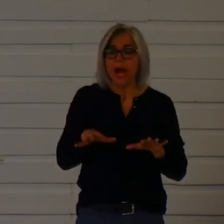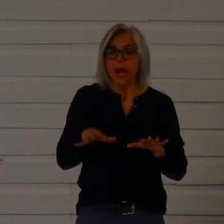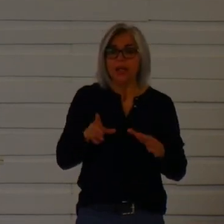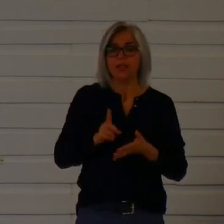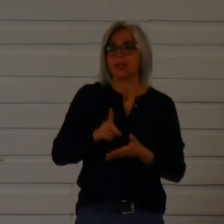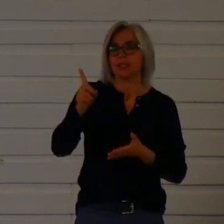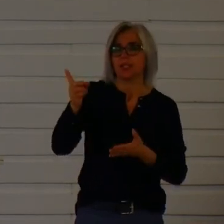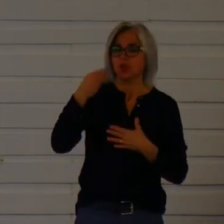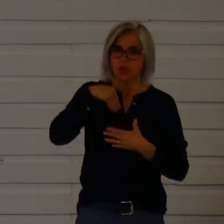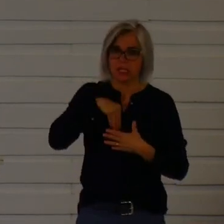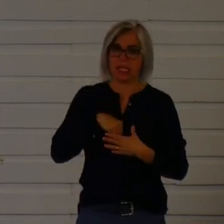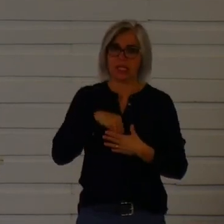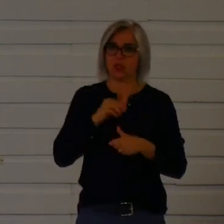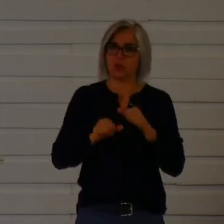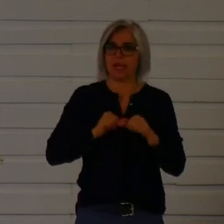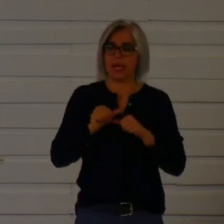non possiamo